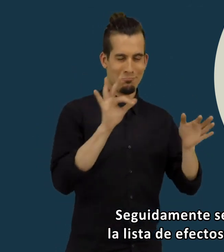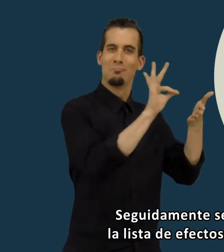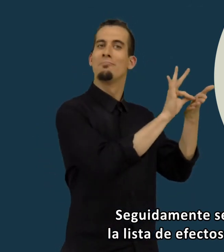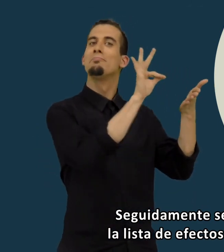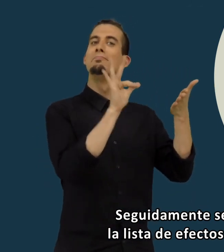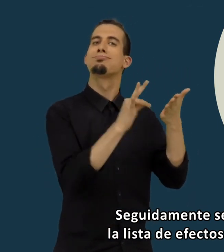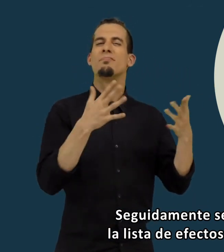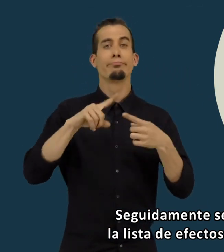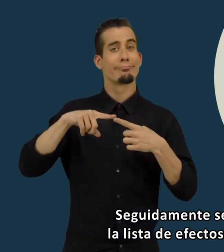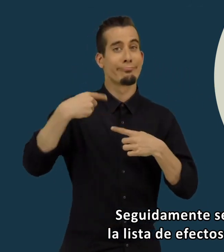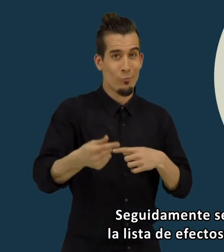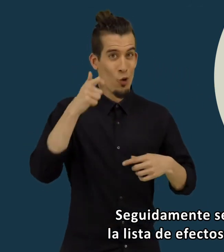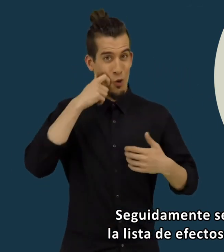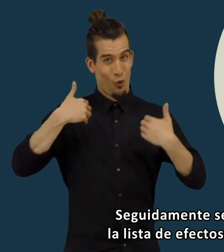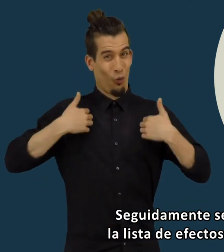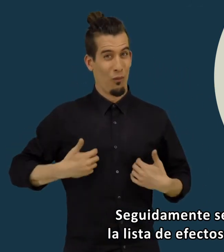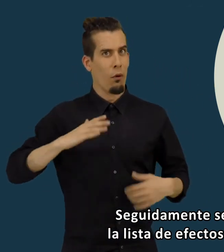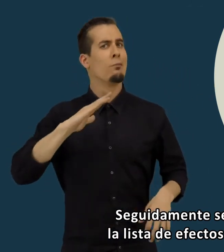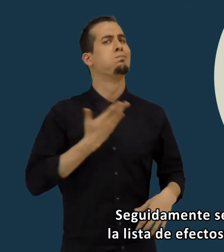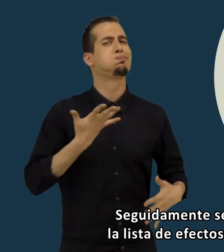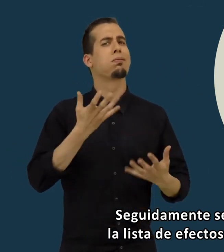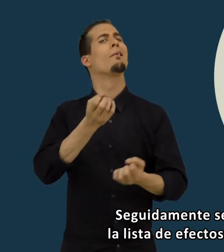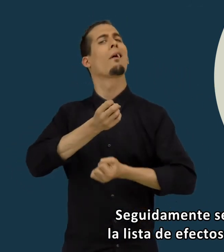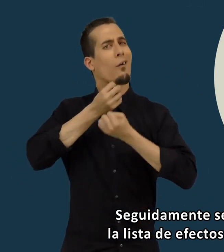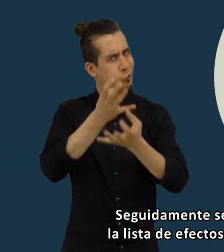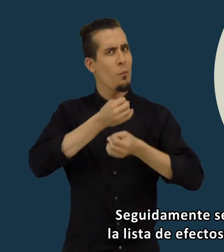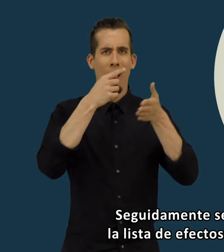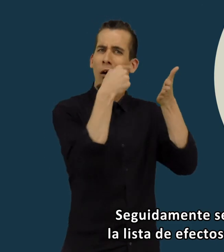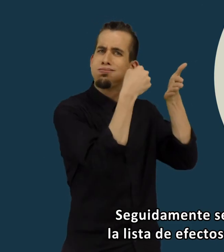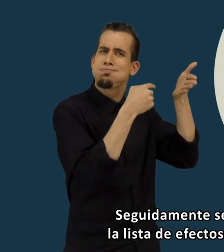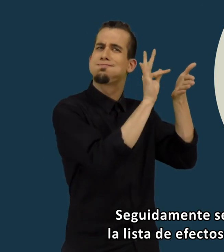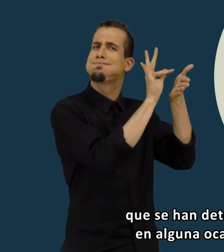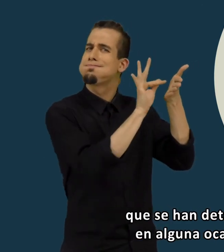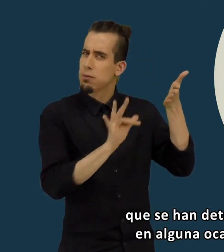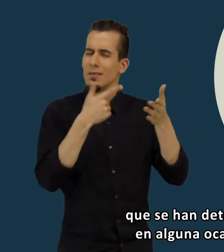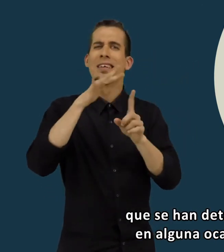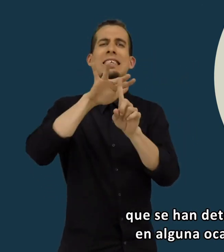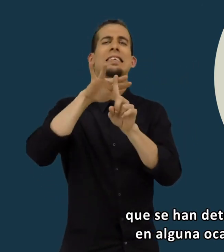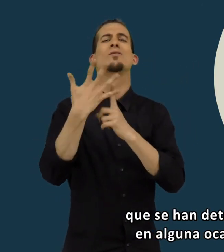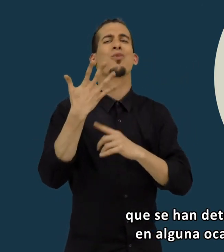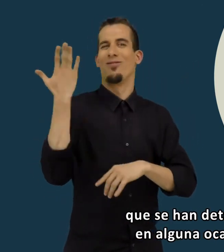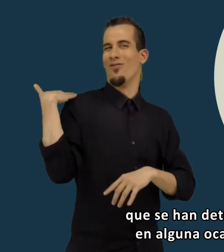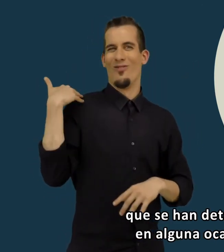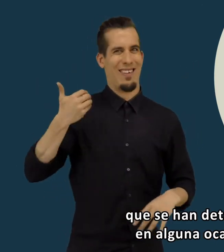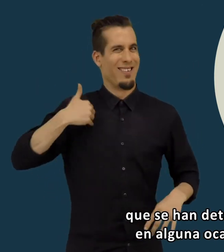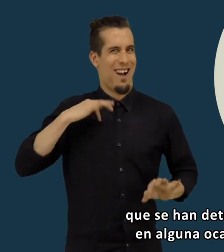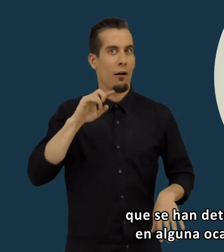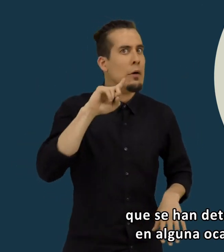Seguidamente, se detalla la lista de efectos adversos que se han detectado en alguna ocasión, ya sea durante las fases